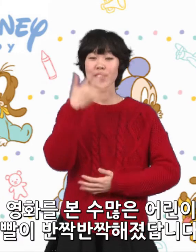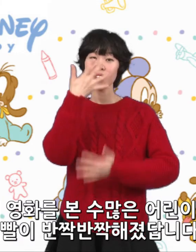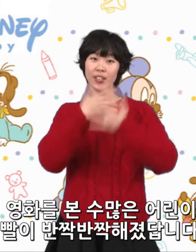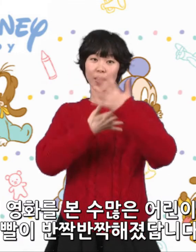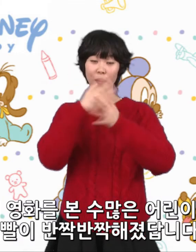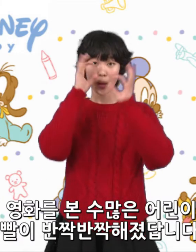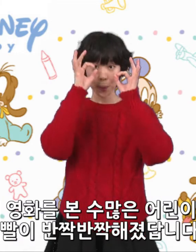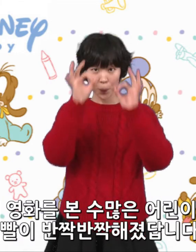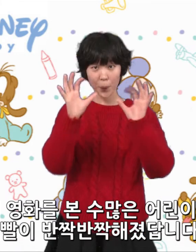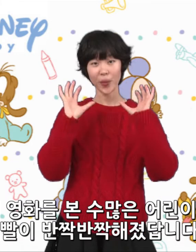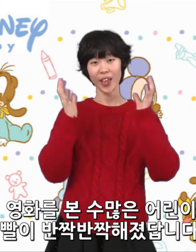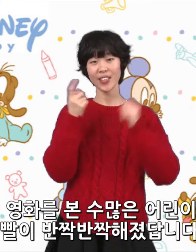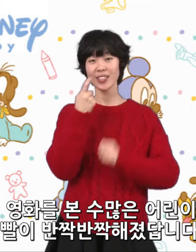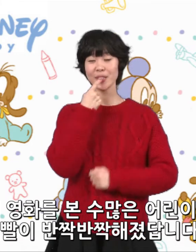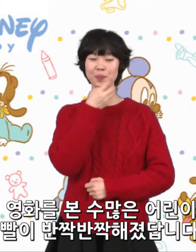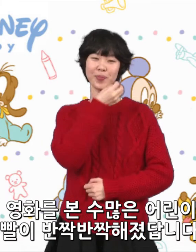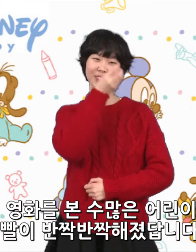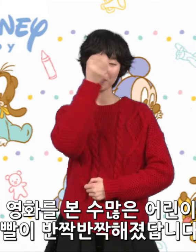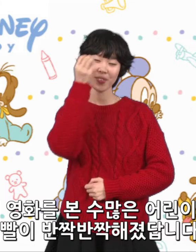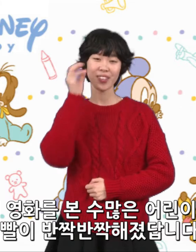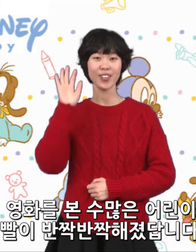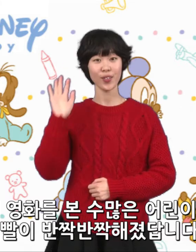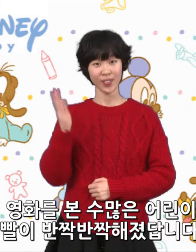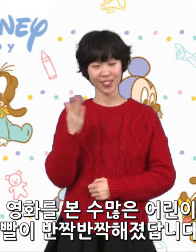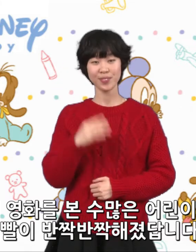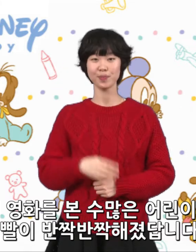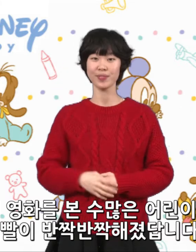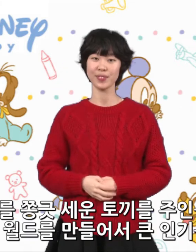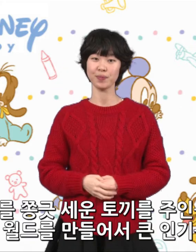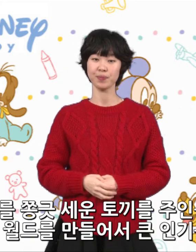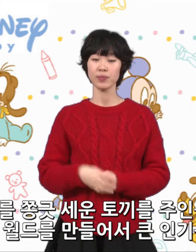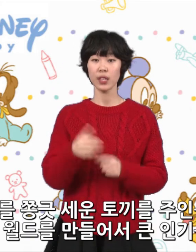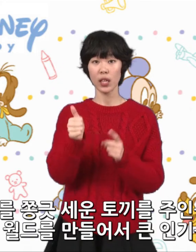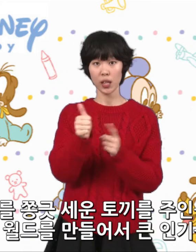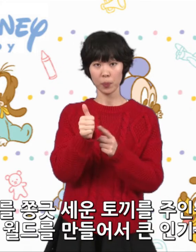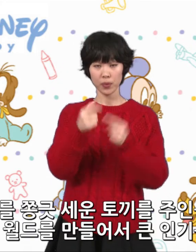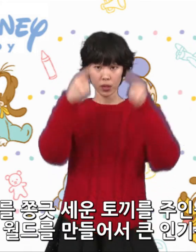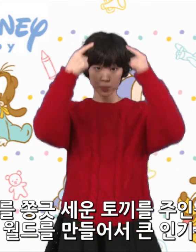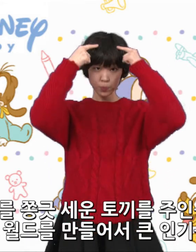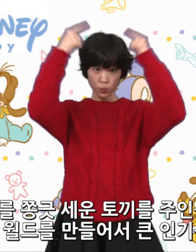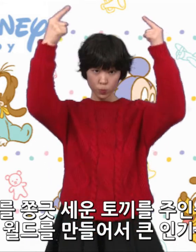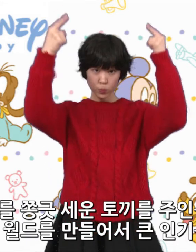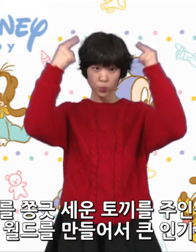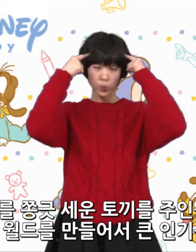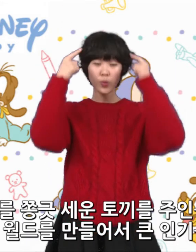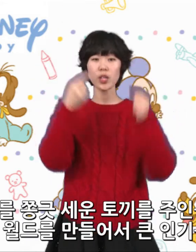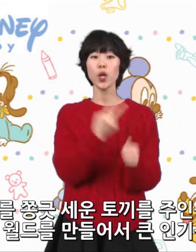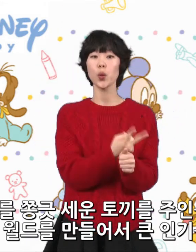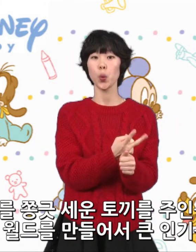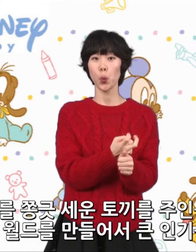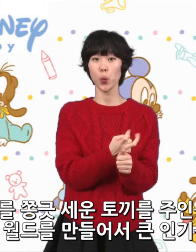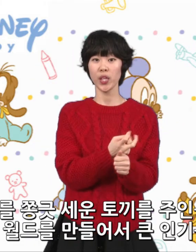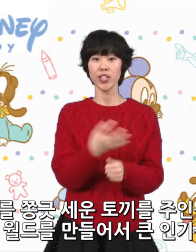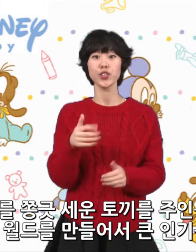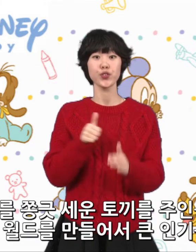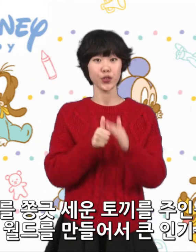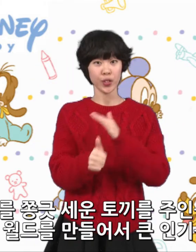이 영화를 본 수많은 어린이들의 이빨이 반짝반짝해졌답니다. 월트는 길을 쫑긋 세운 토끼를